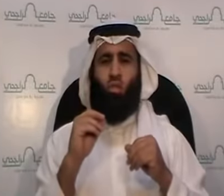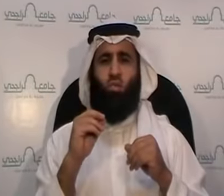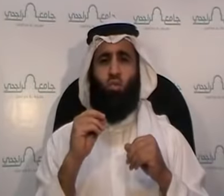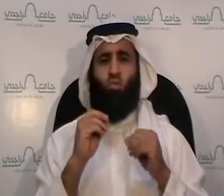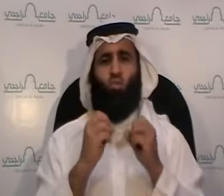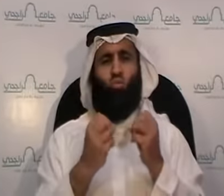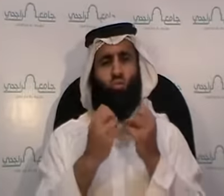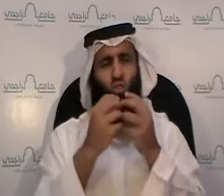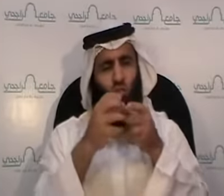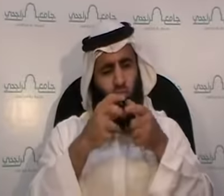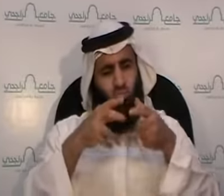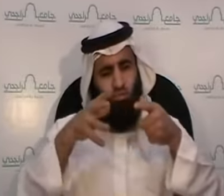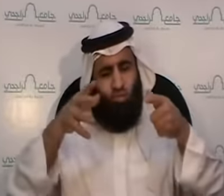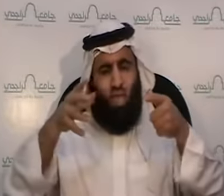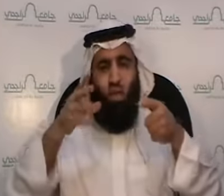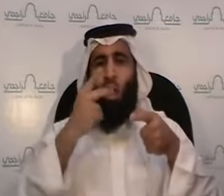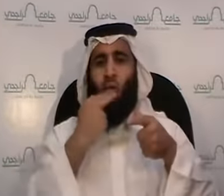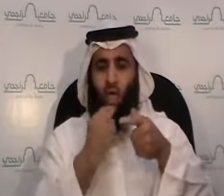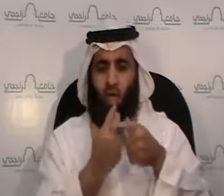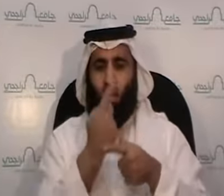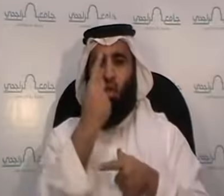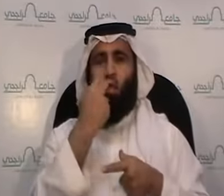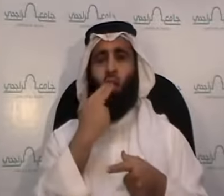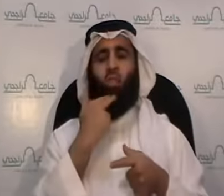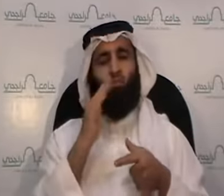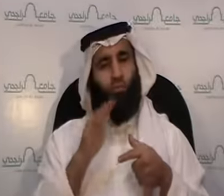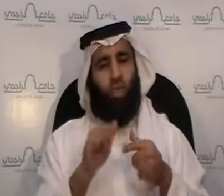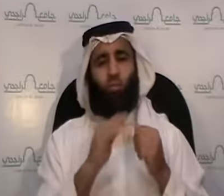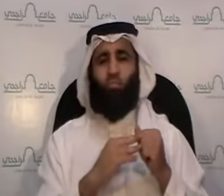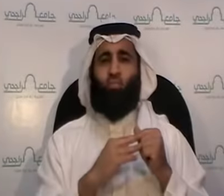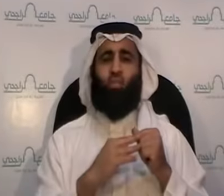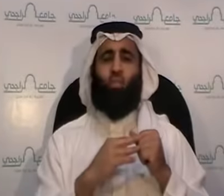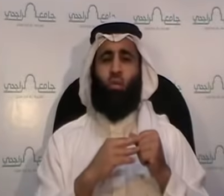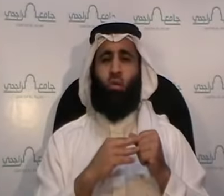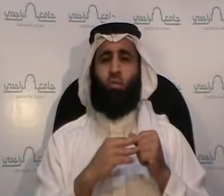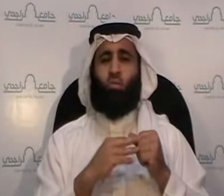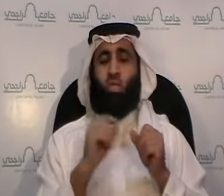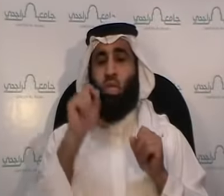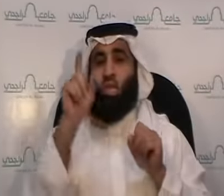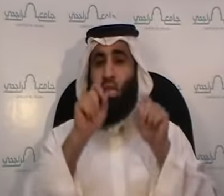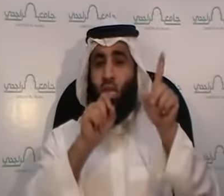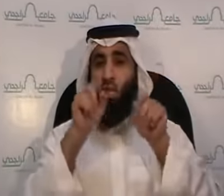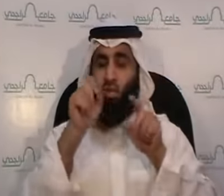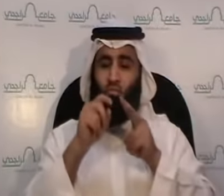المتضرم. فمن عالم الشبكة العنكبوتية العاصف بالشرور المحرقة